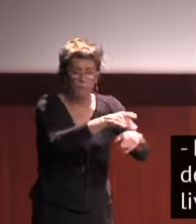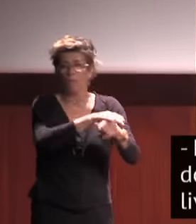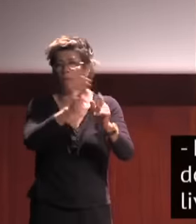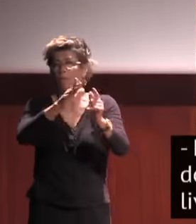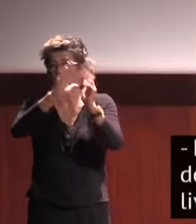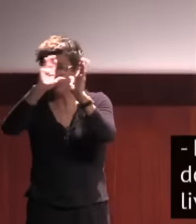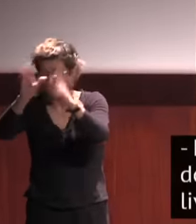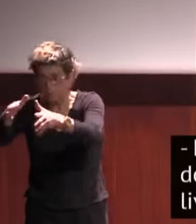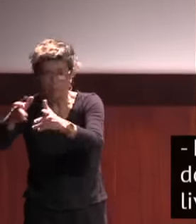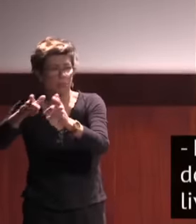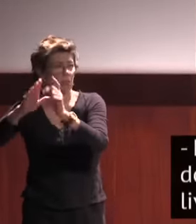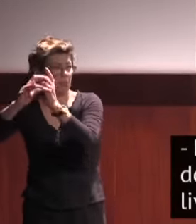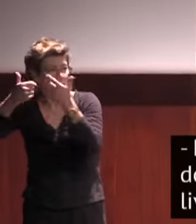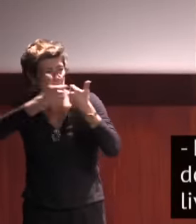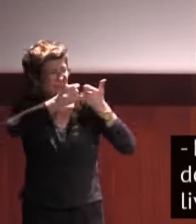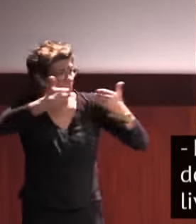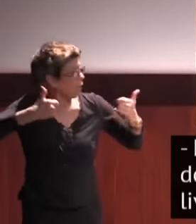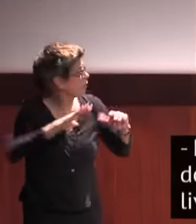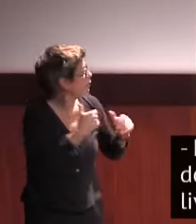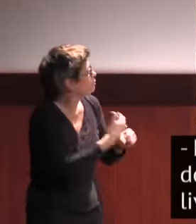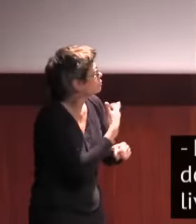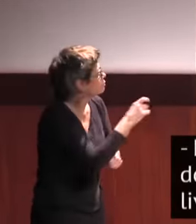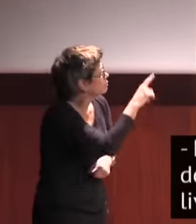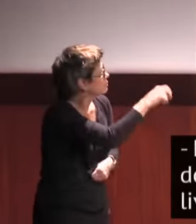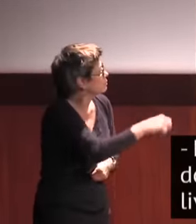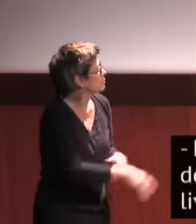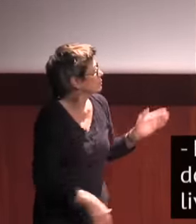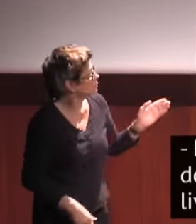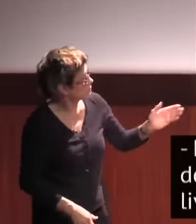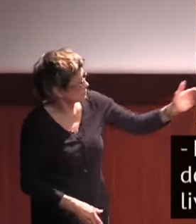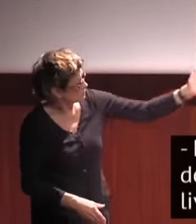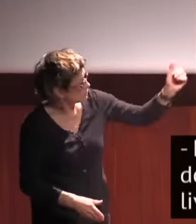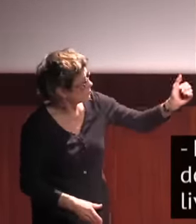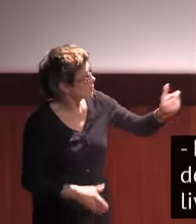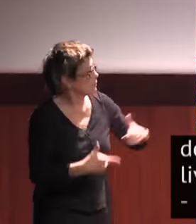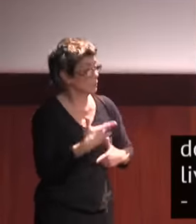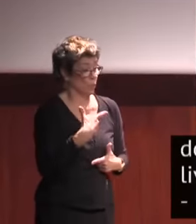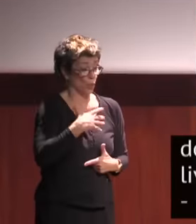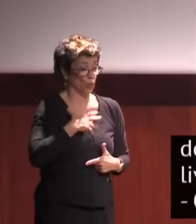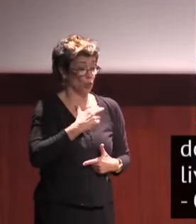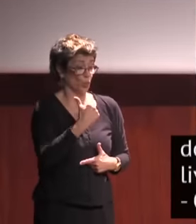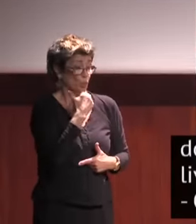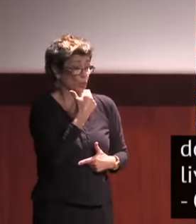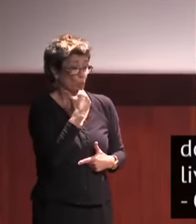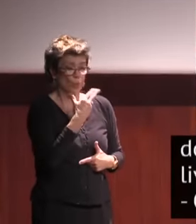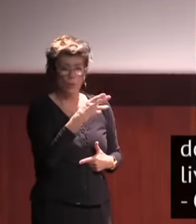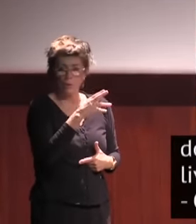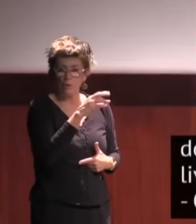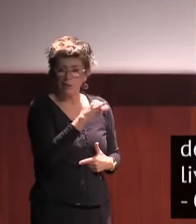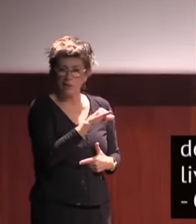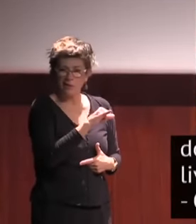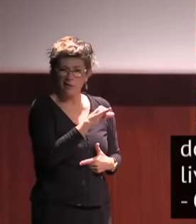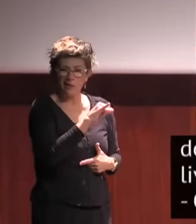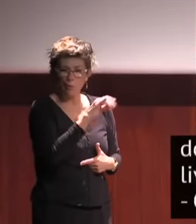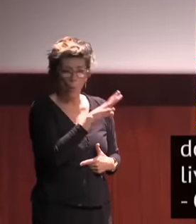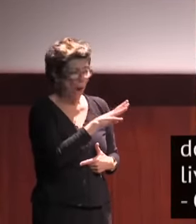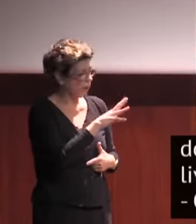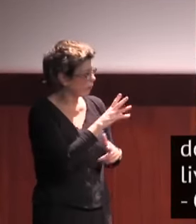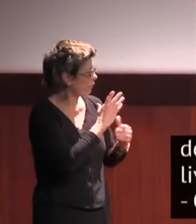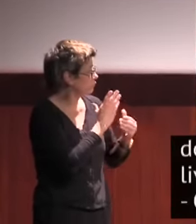ou DVD de l'autre? Je ne sais pas. Alors, au centre de documentation, on utilise la classification d'E-Way. Ouais. Et du coup, tout ce qui